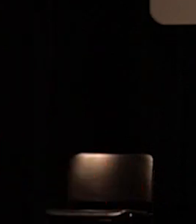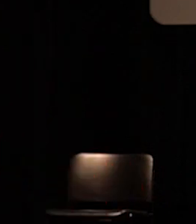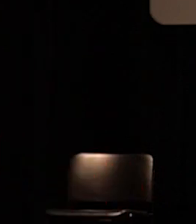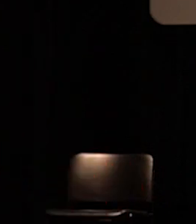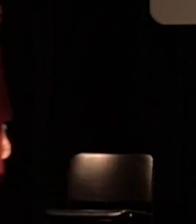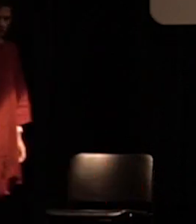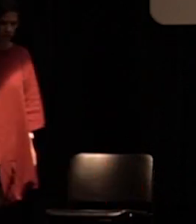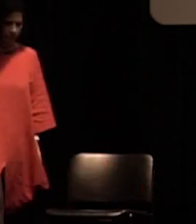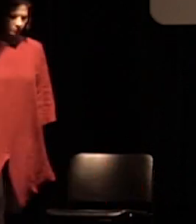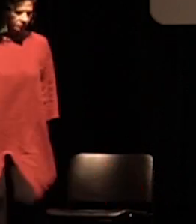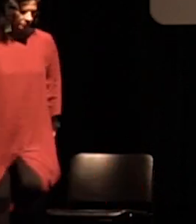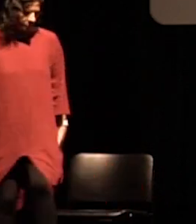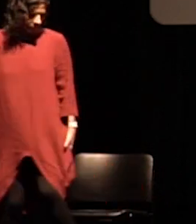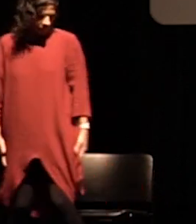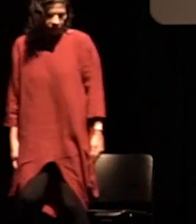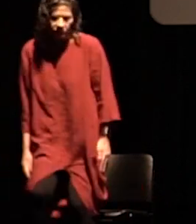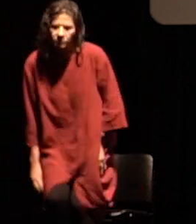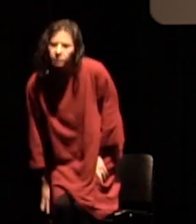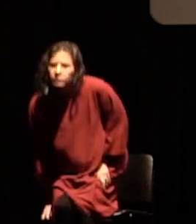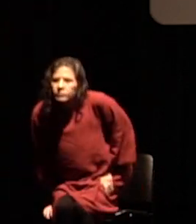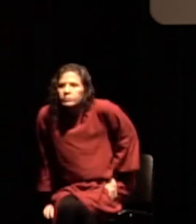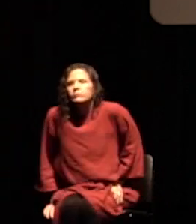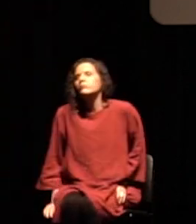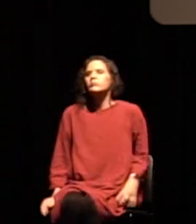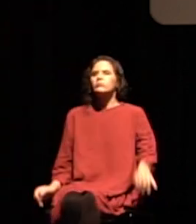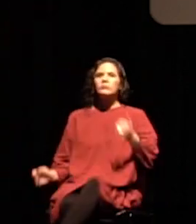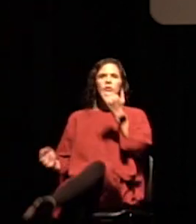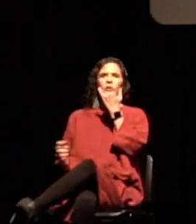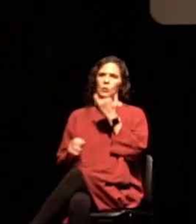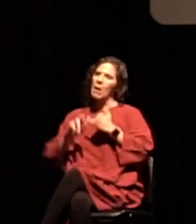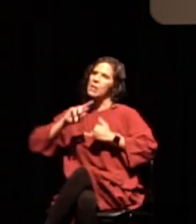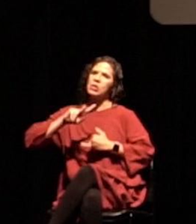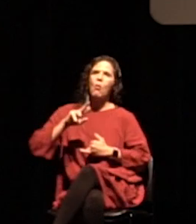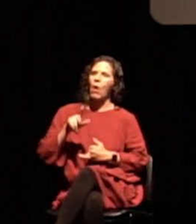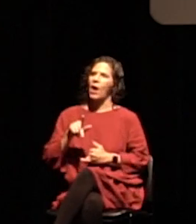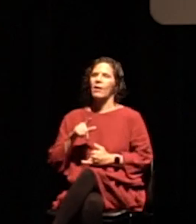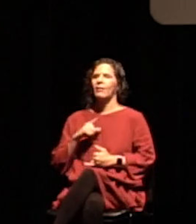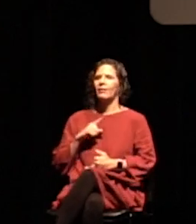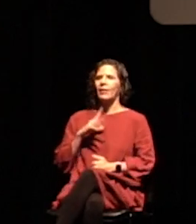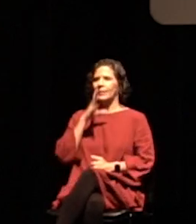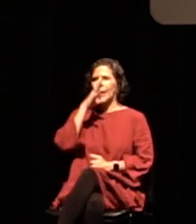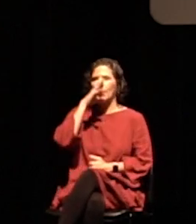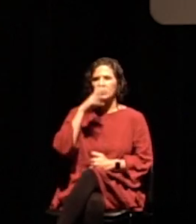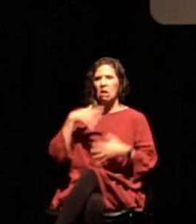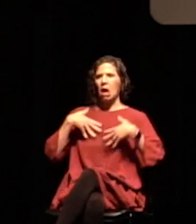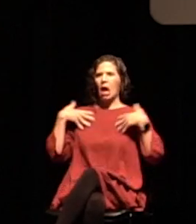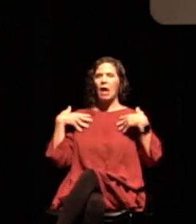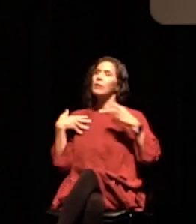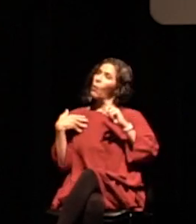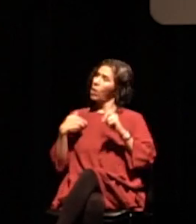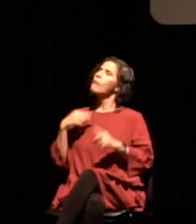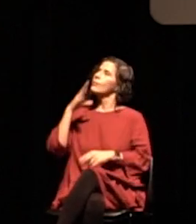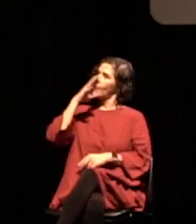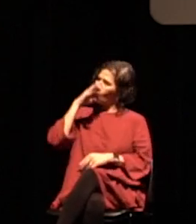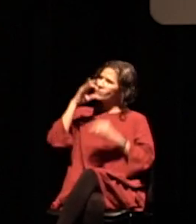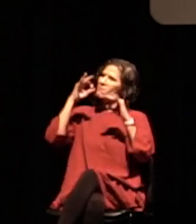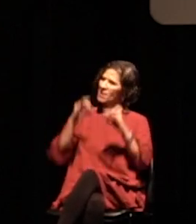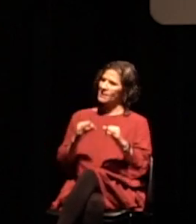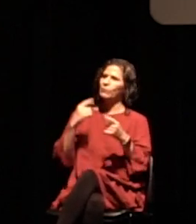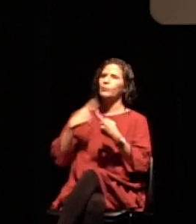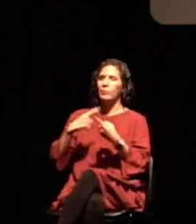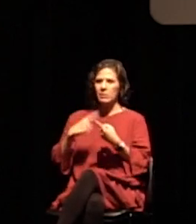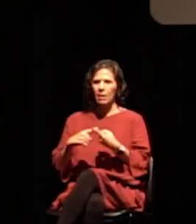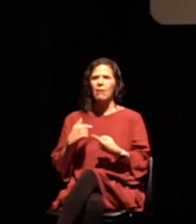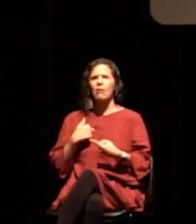porque teimosa sou, desobediente sou. Então, eu acho que o que foi possível aqui foi, através